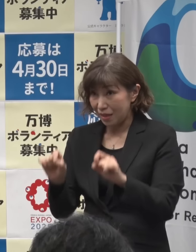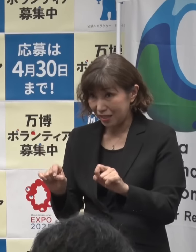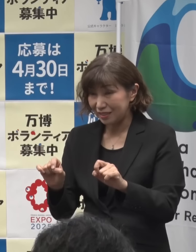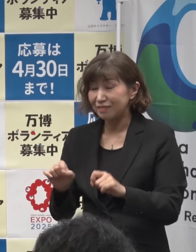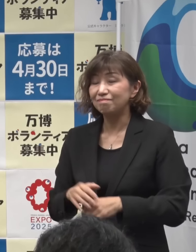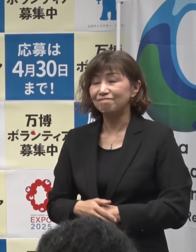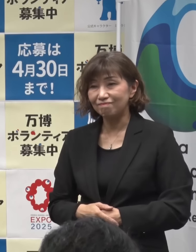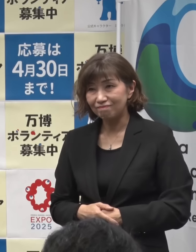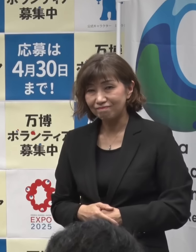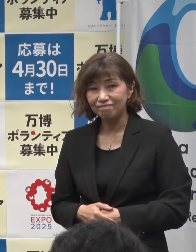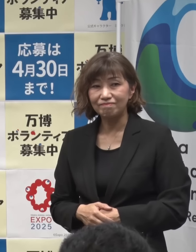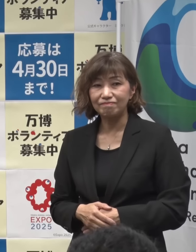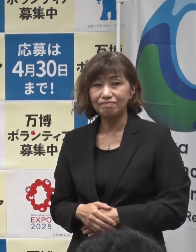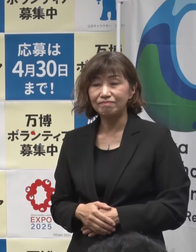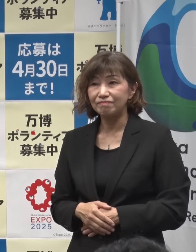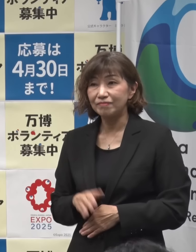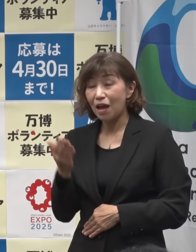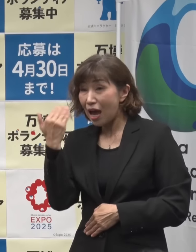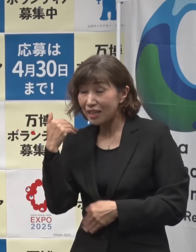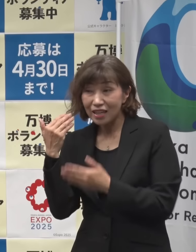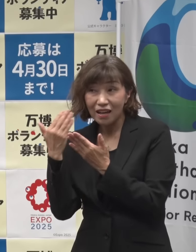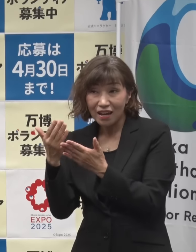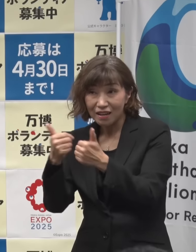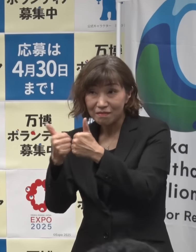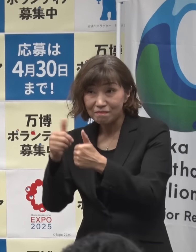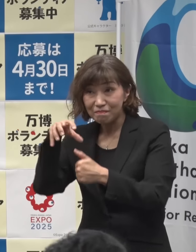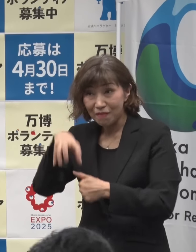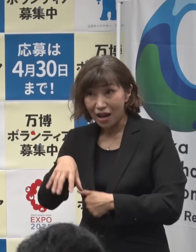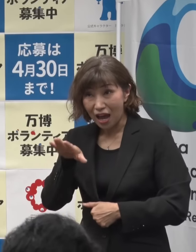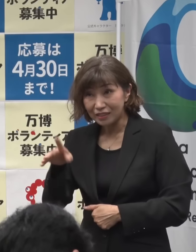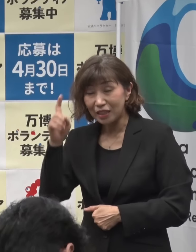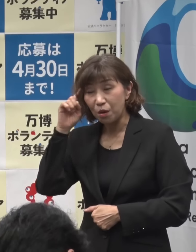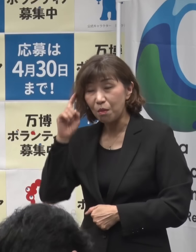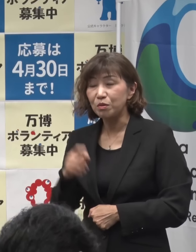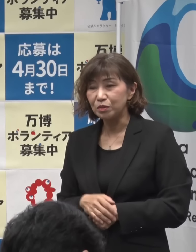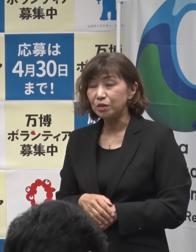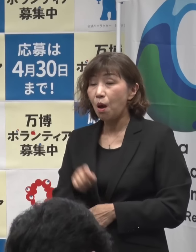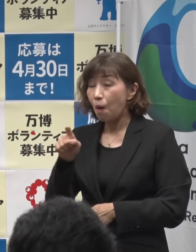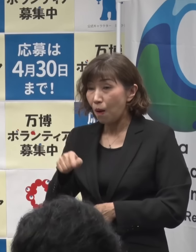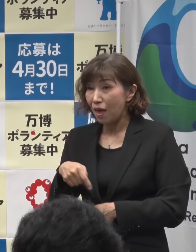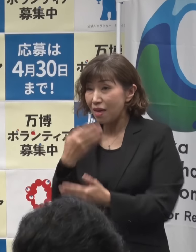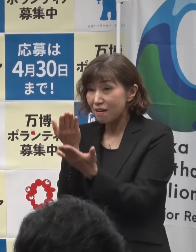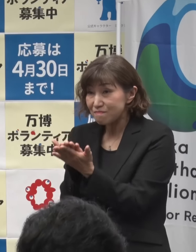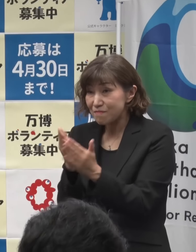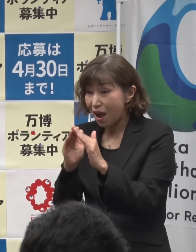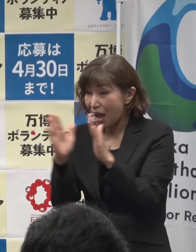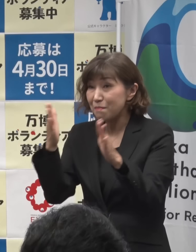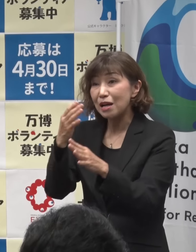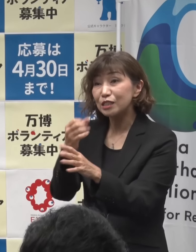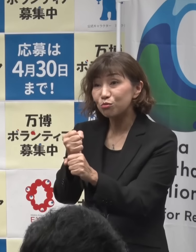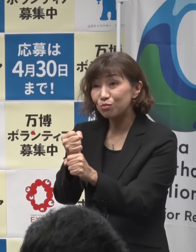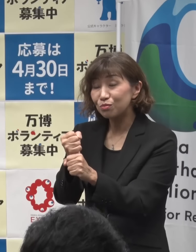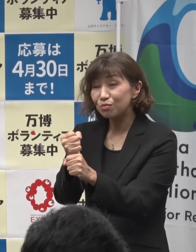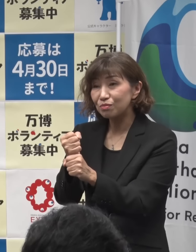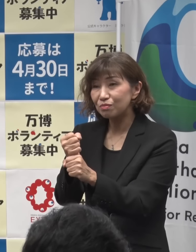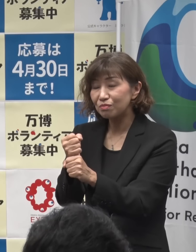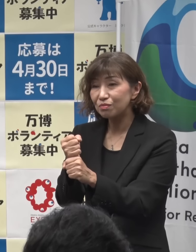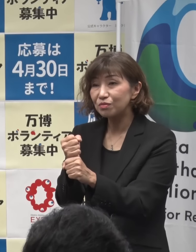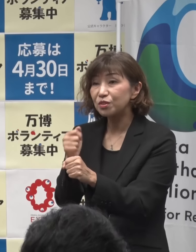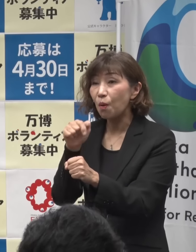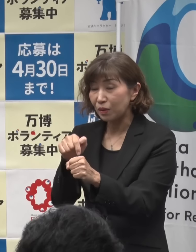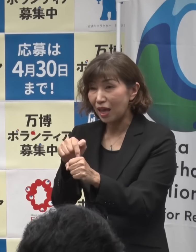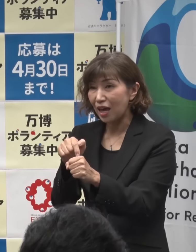ですね、会談する場があったと思うんですけども、でそこで導入時期について事務局長の方から